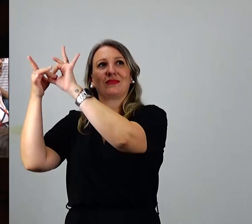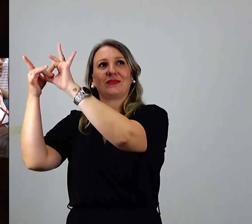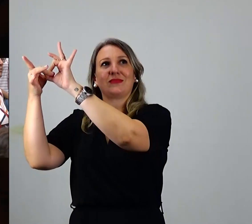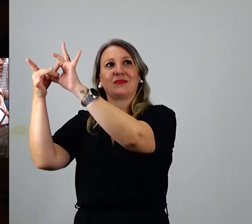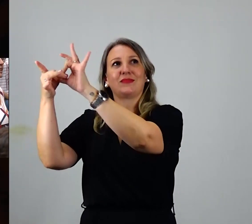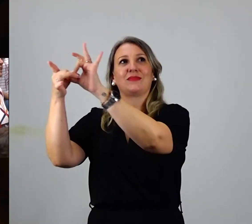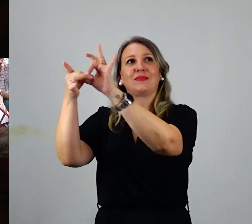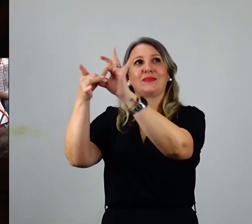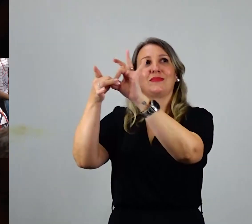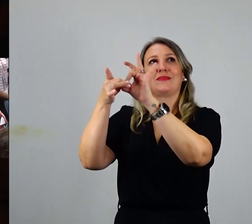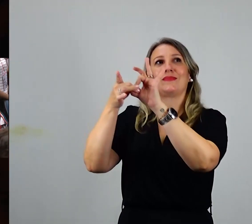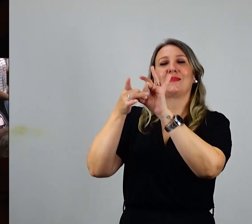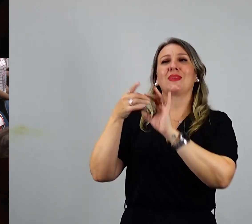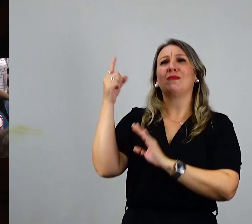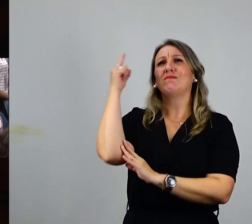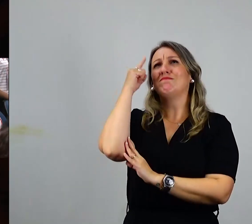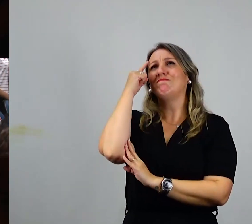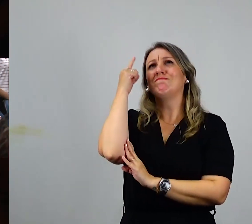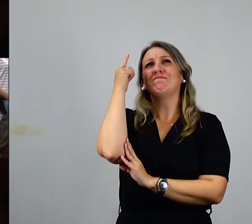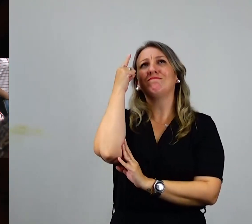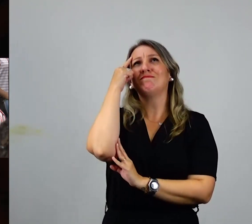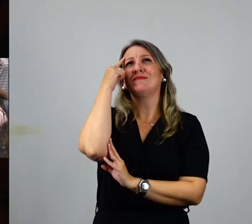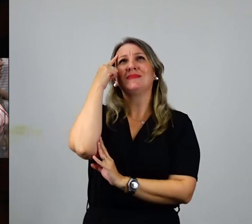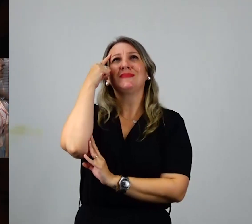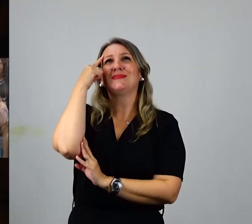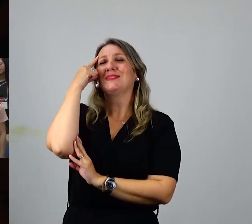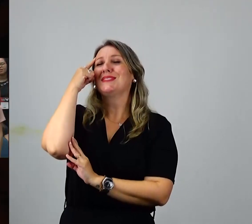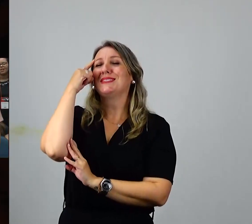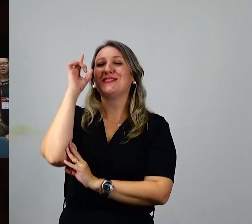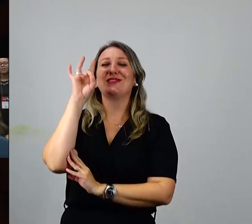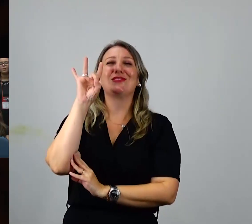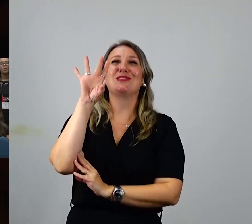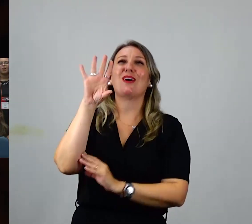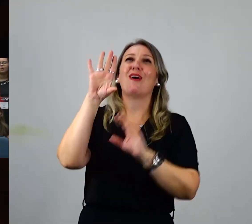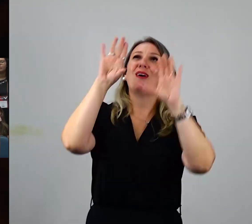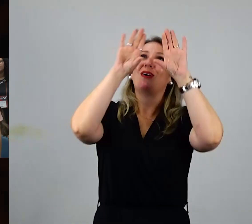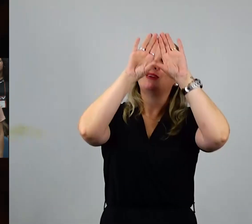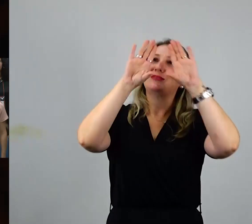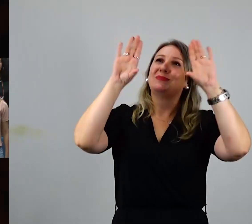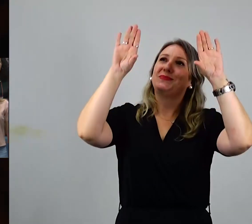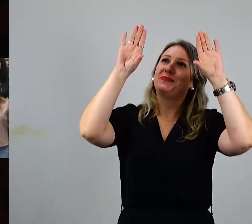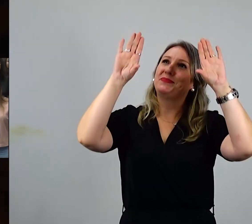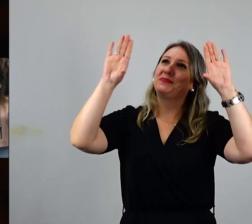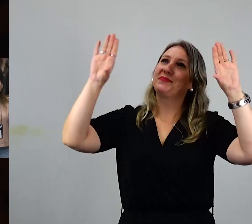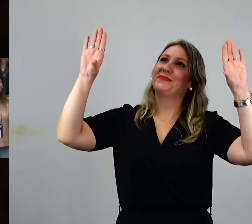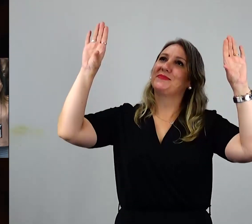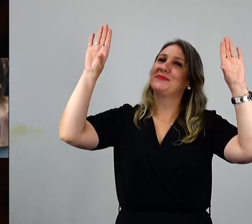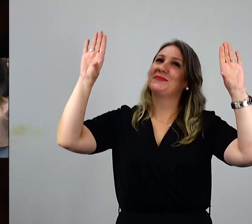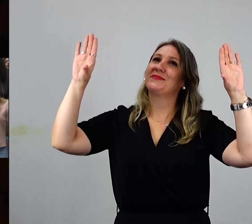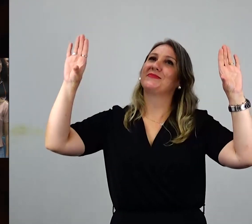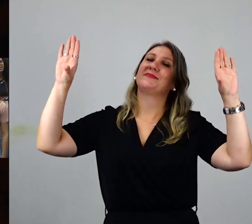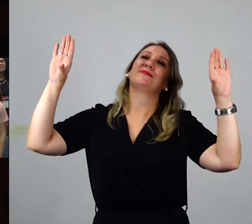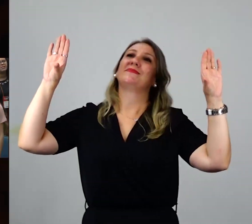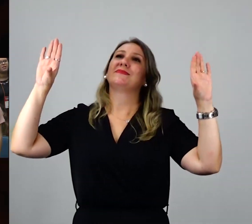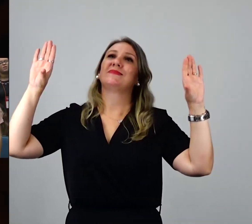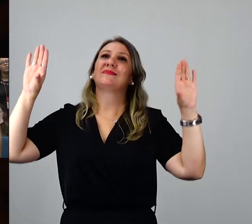Agora os irmãos cantam. Pensai nas coisas lá no